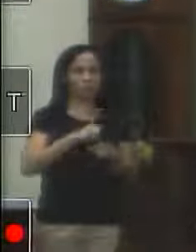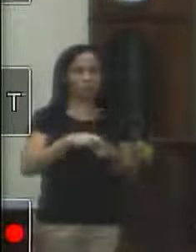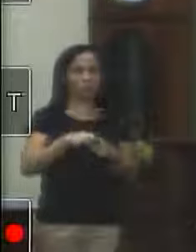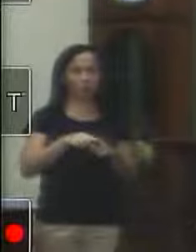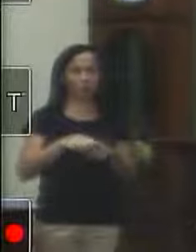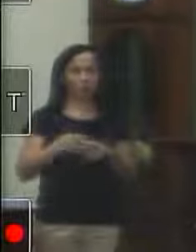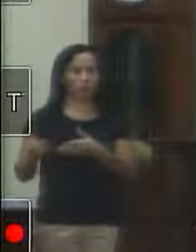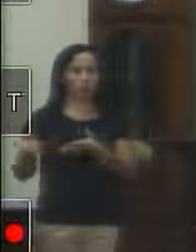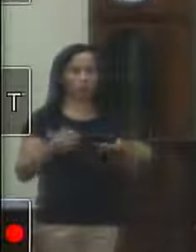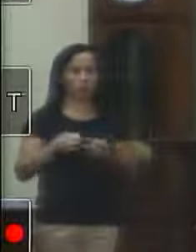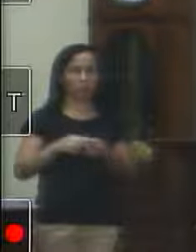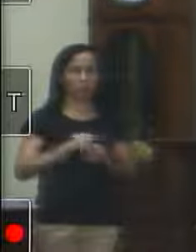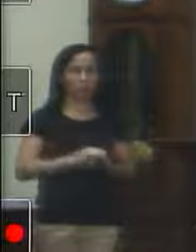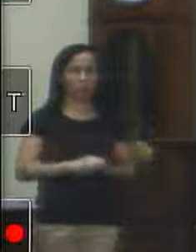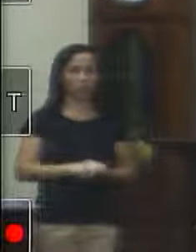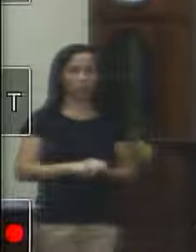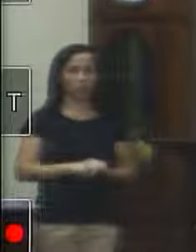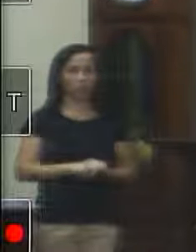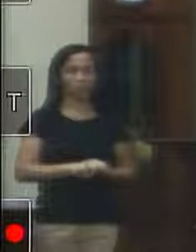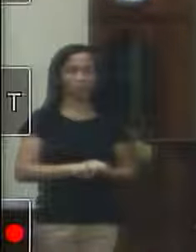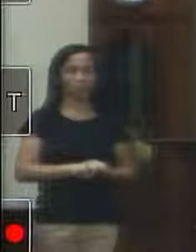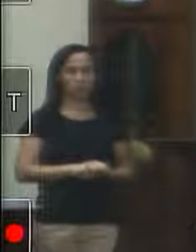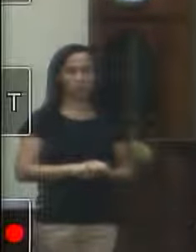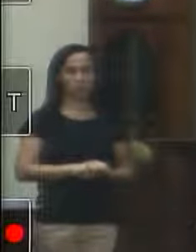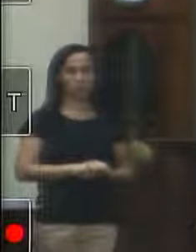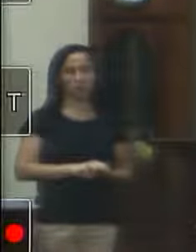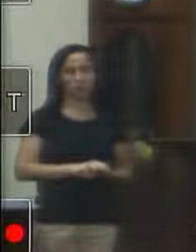da convocação, a minha